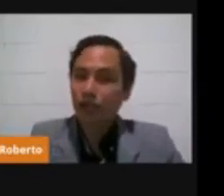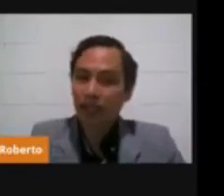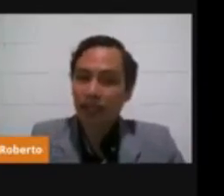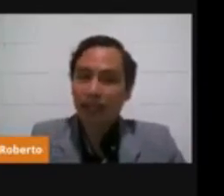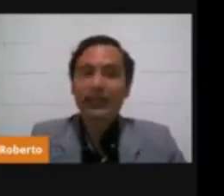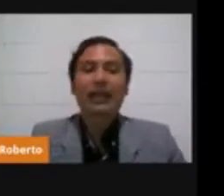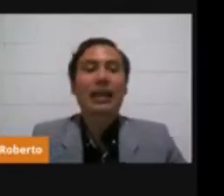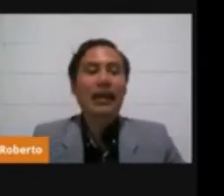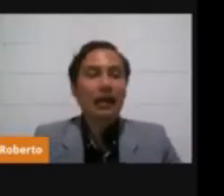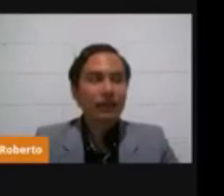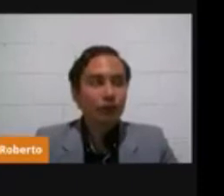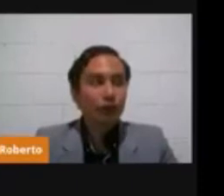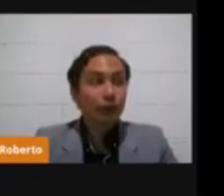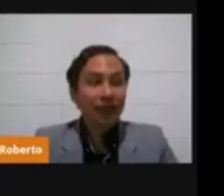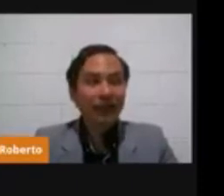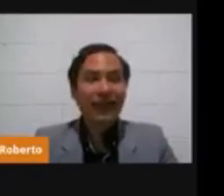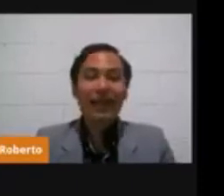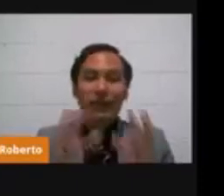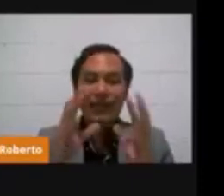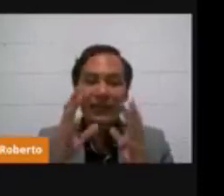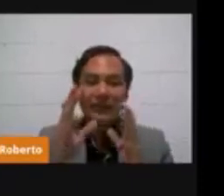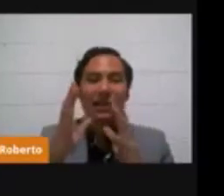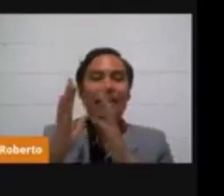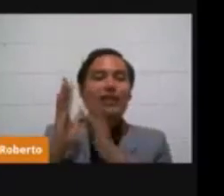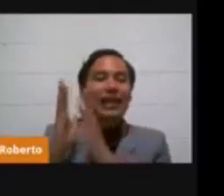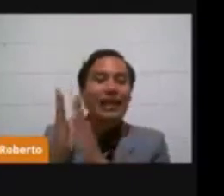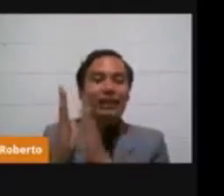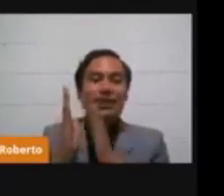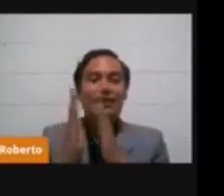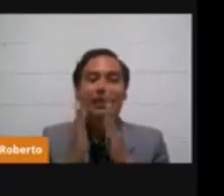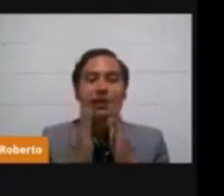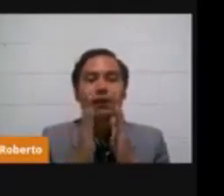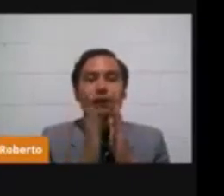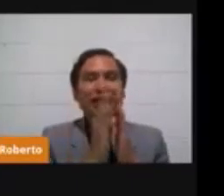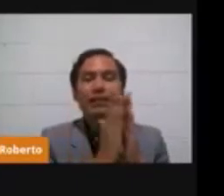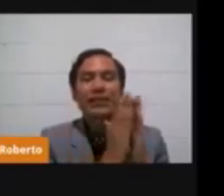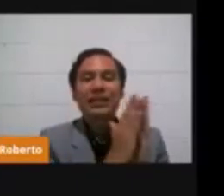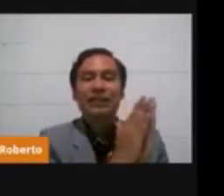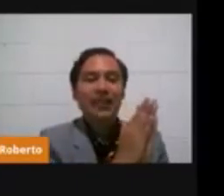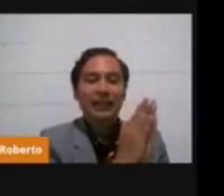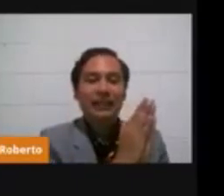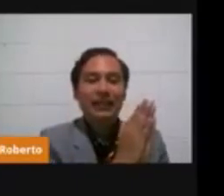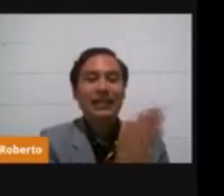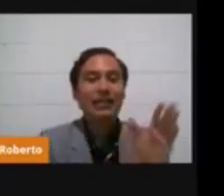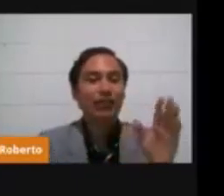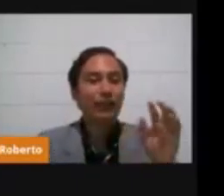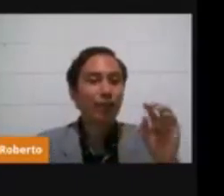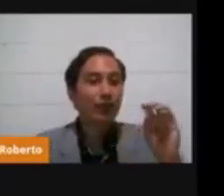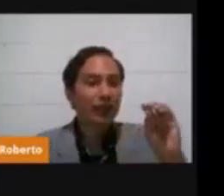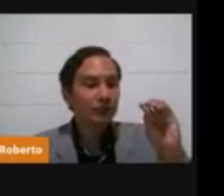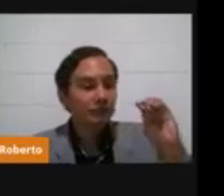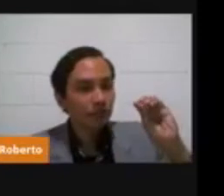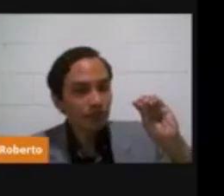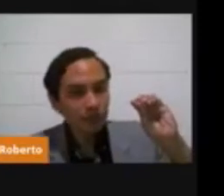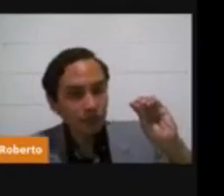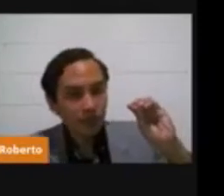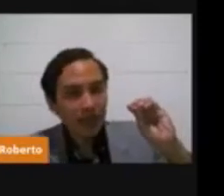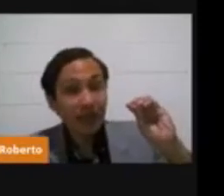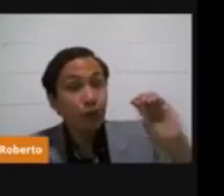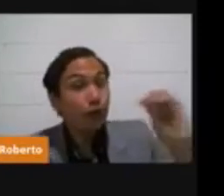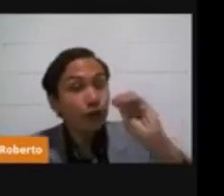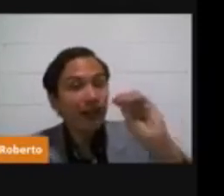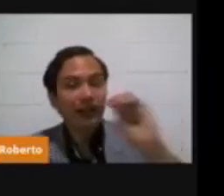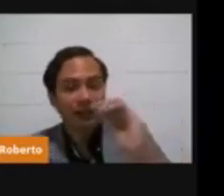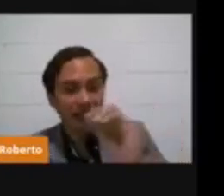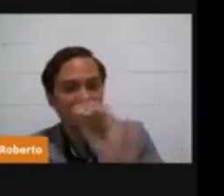no. No, porque en cada país hay una lengua de señas completamente diferente y eso responde a